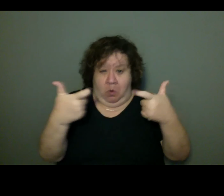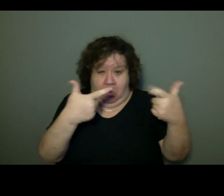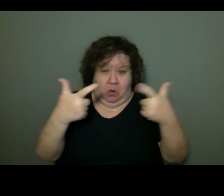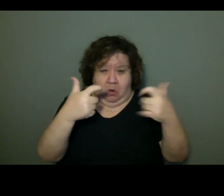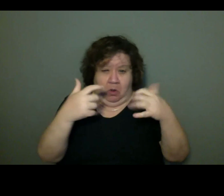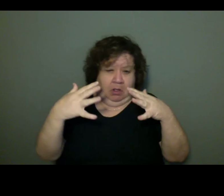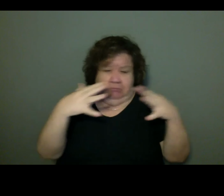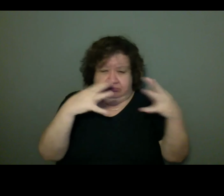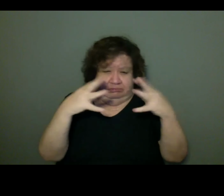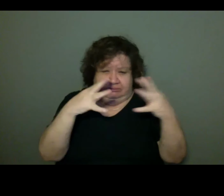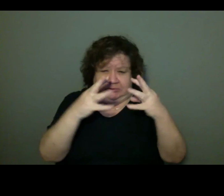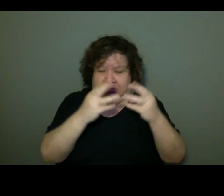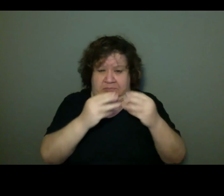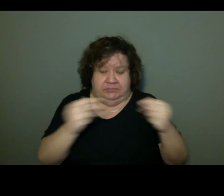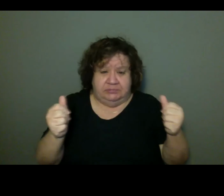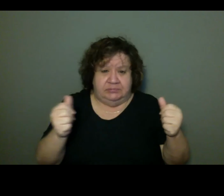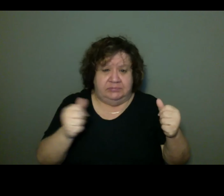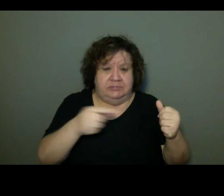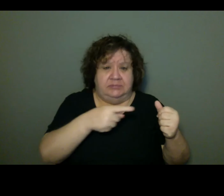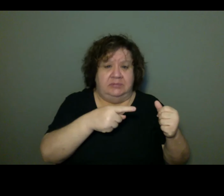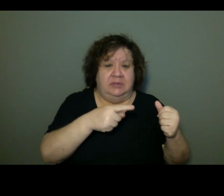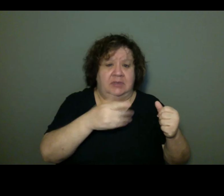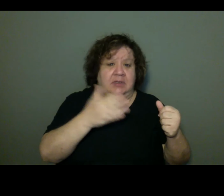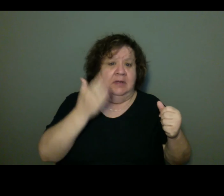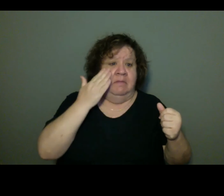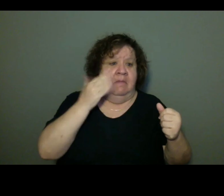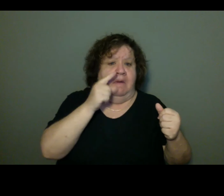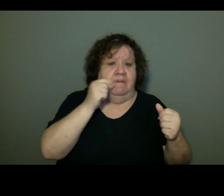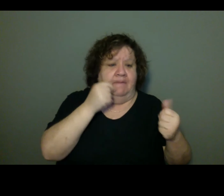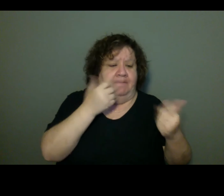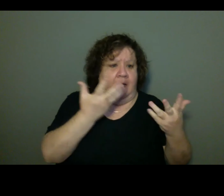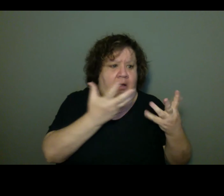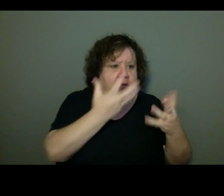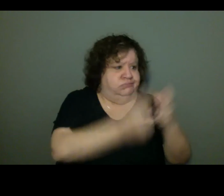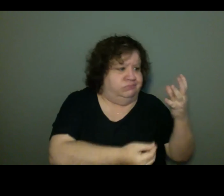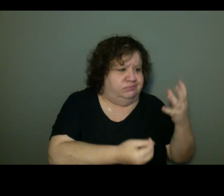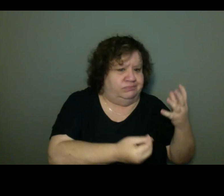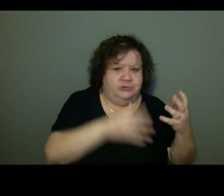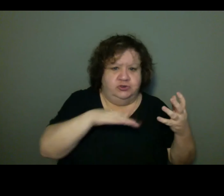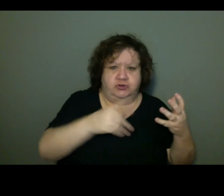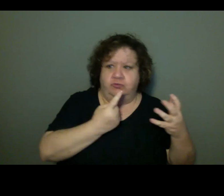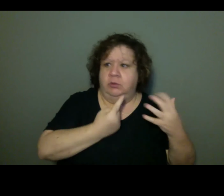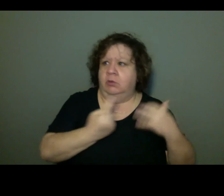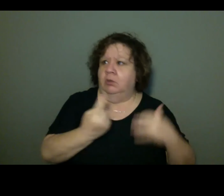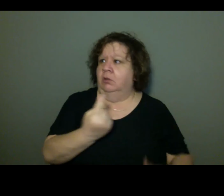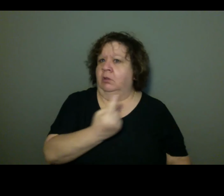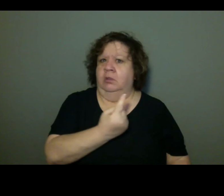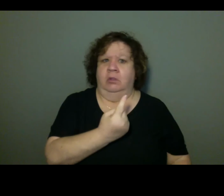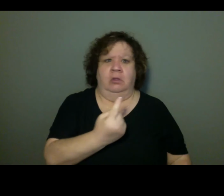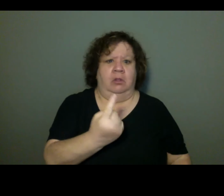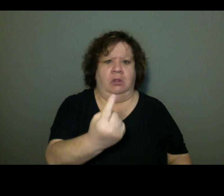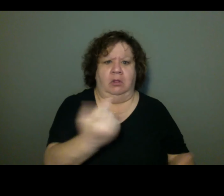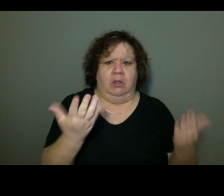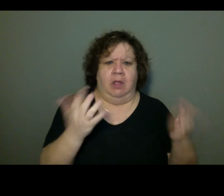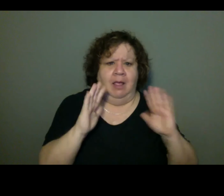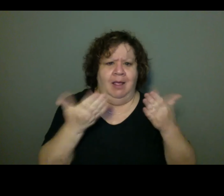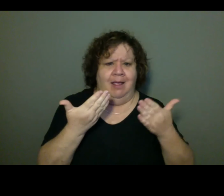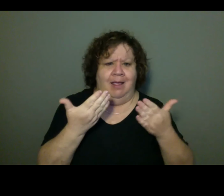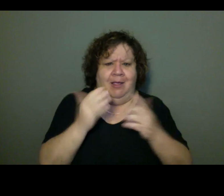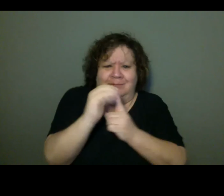familias o no tienen acompañamiento. Se insistió mucho en que el Estado tiene la obligación de